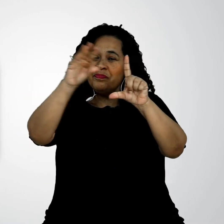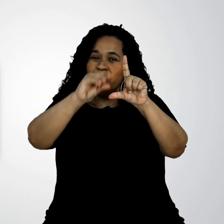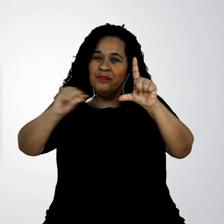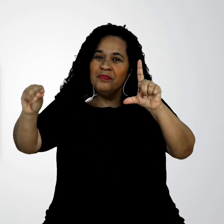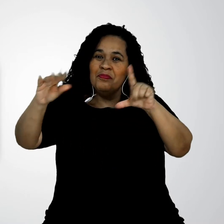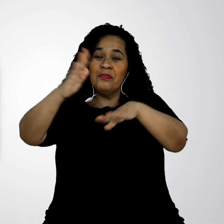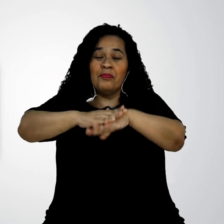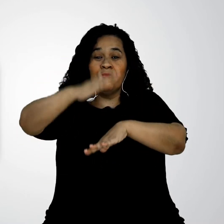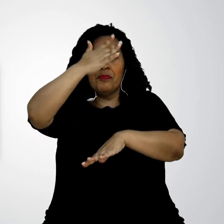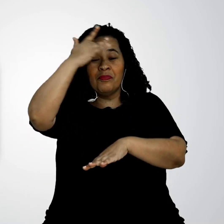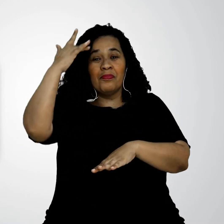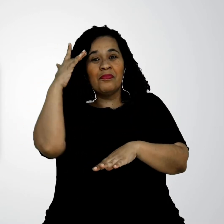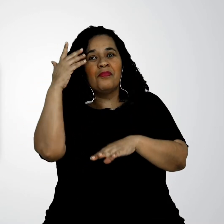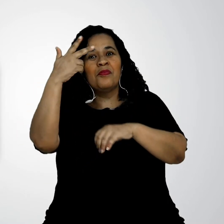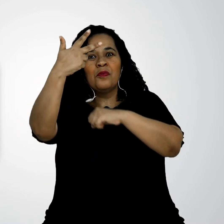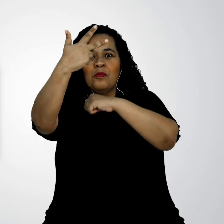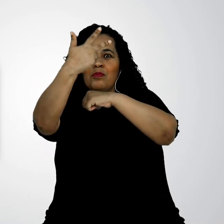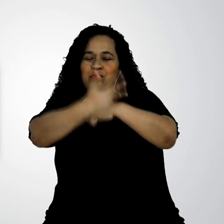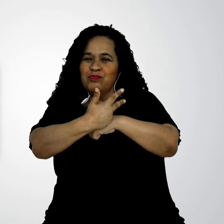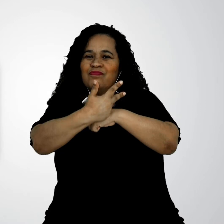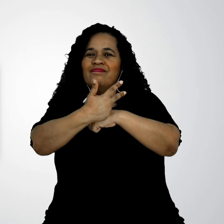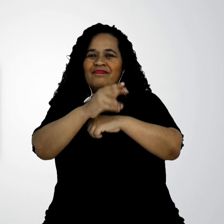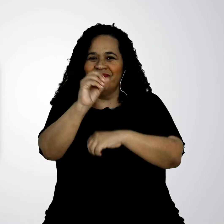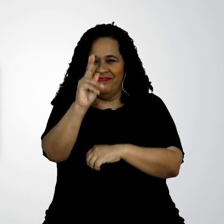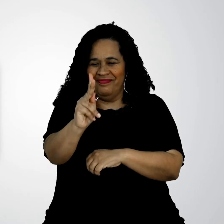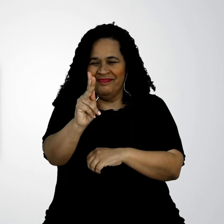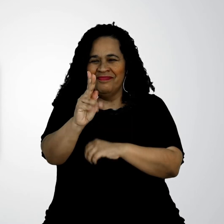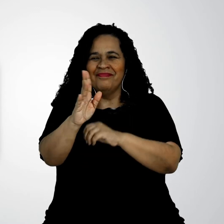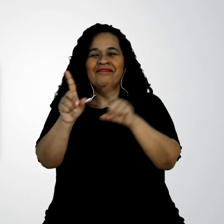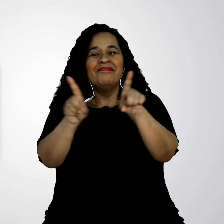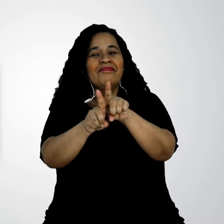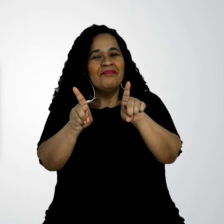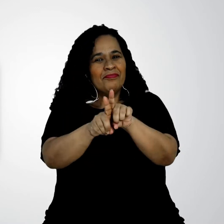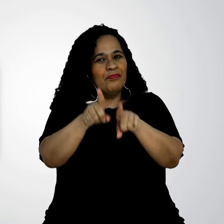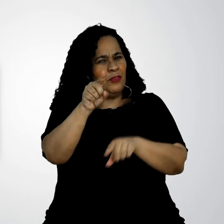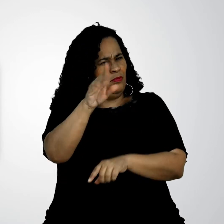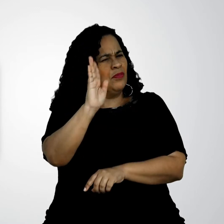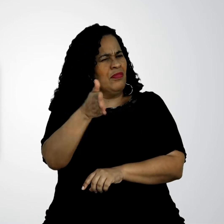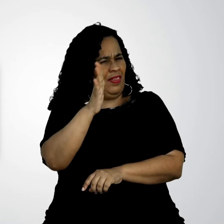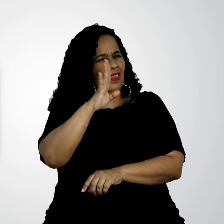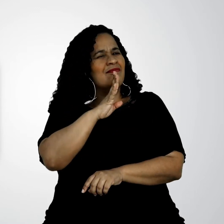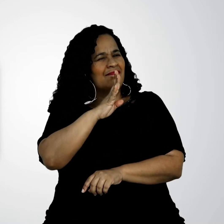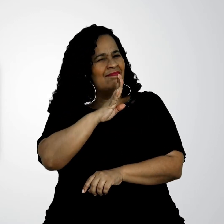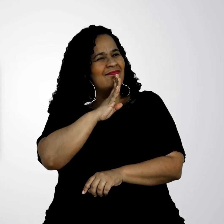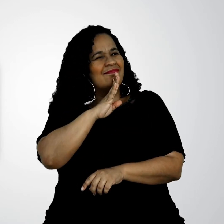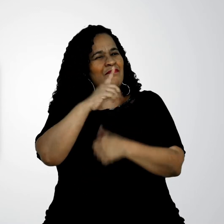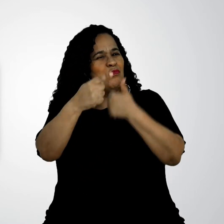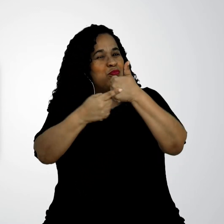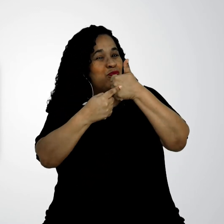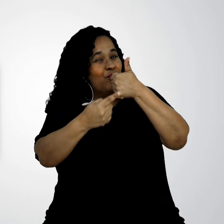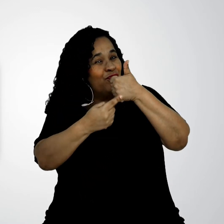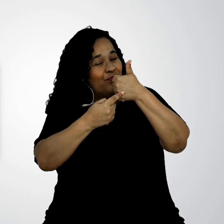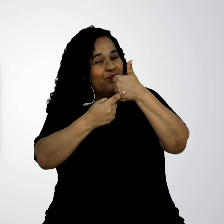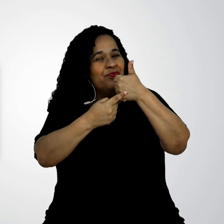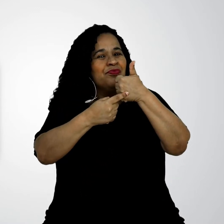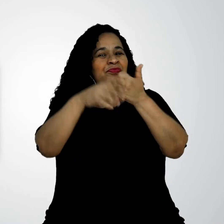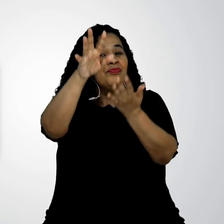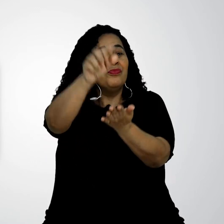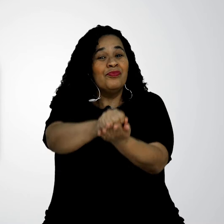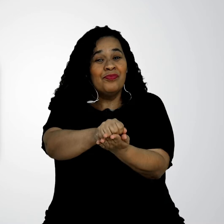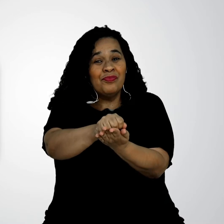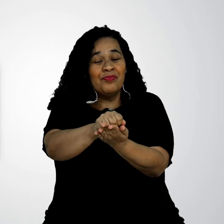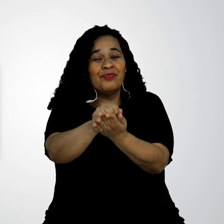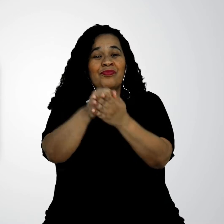possamos atingir um maior número de pessoas. Bom, além disso, você sabe, né? Curtir, se inscrever no